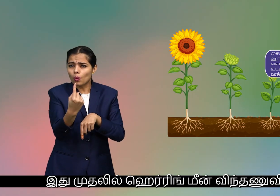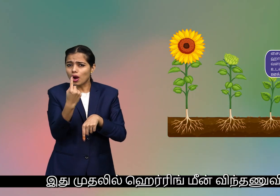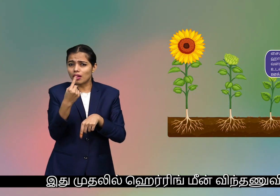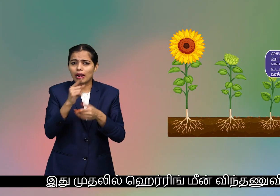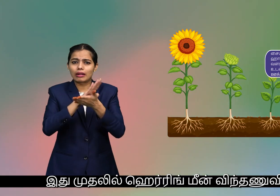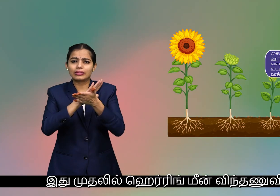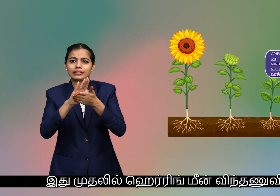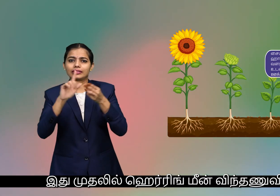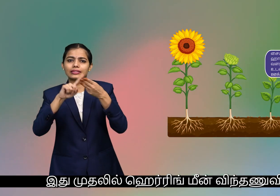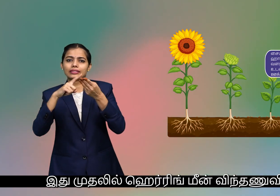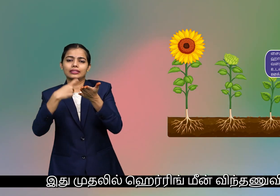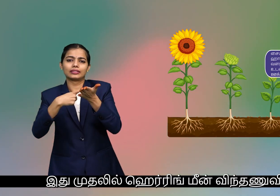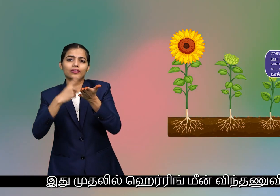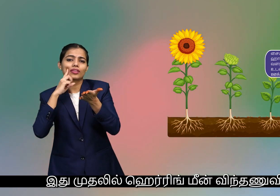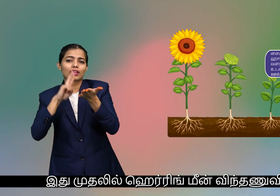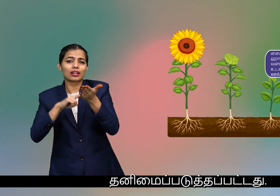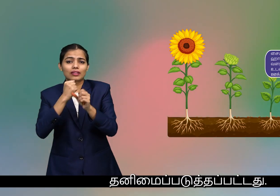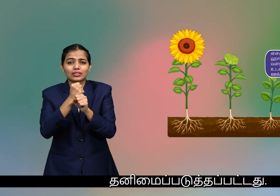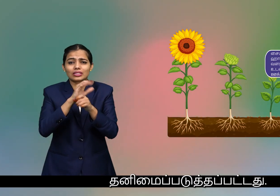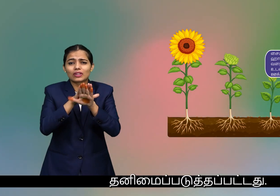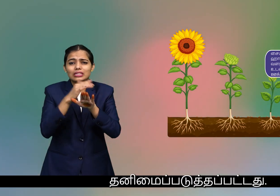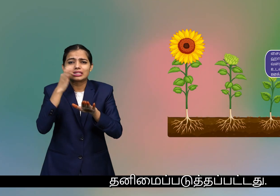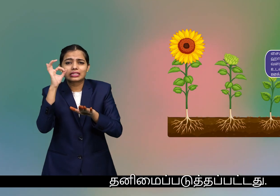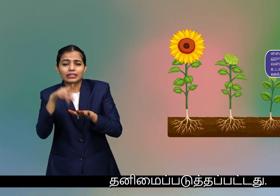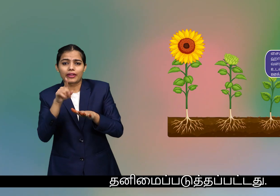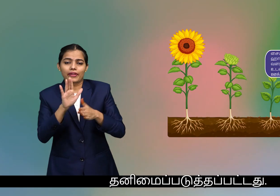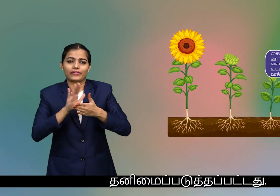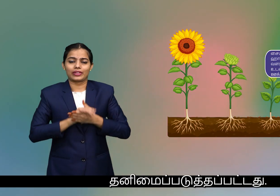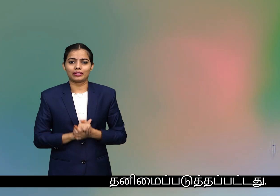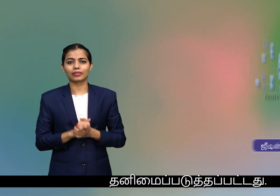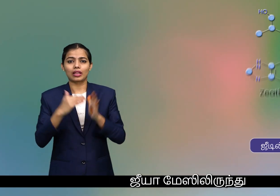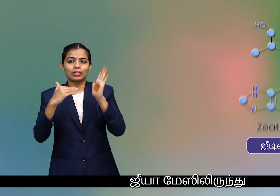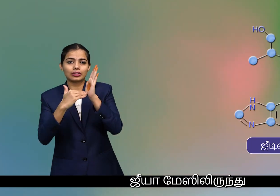இது முதலில் ஹெர்ரிங் மீன் விந்தணுவிலிருந்து தனிமைப்படுத்தப்பட்டது.